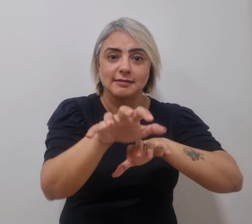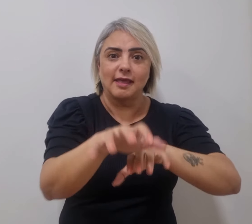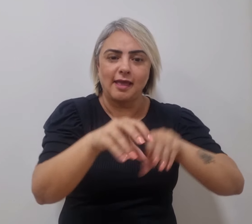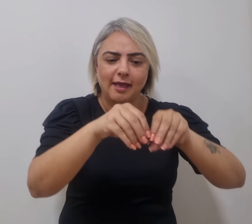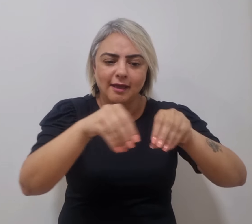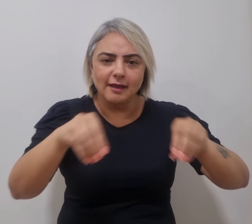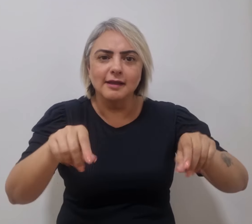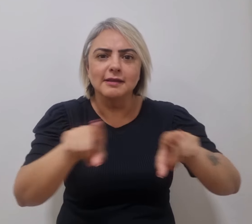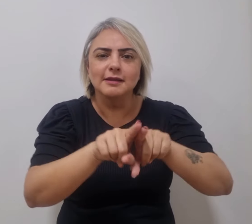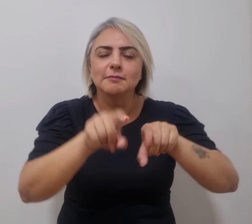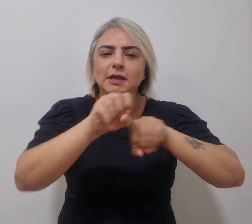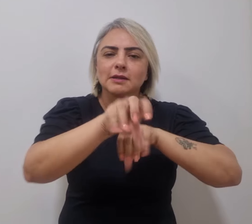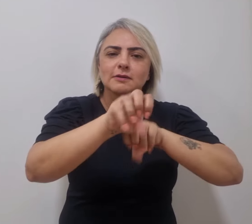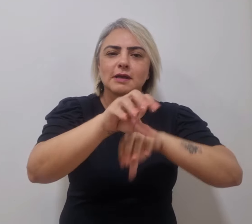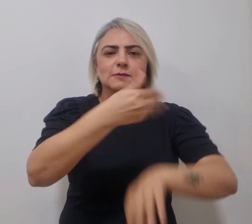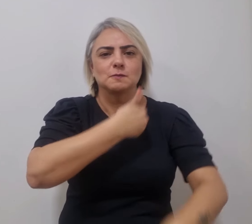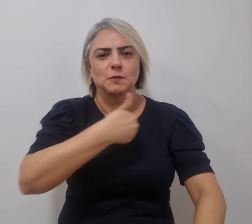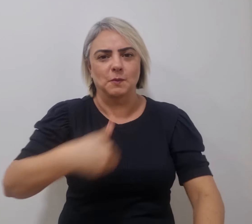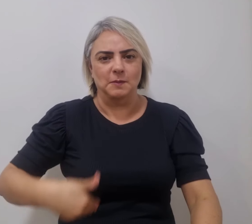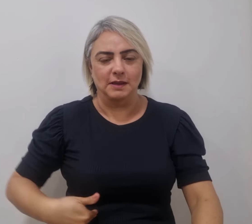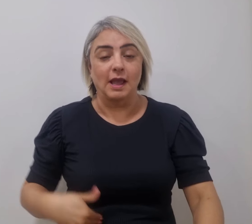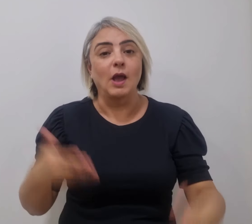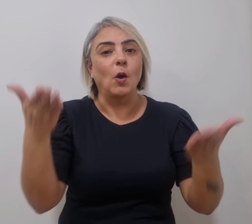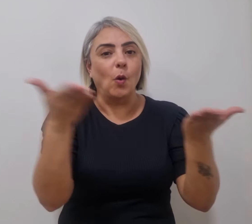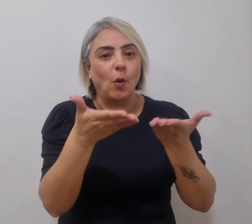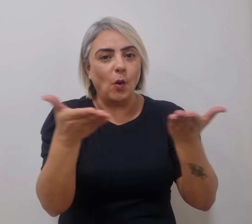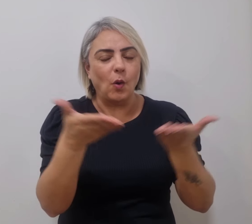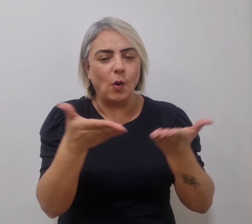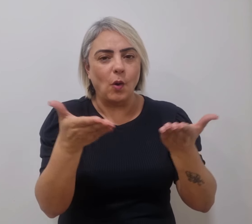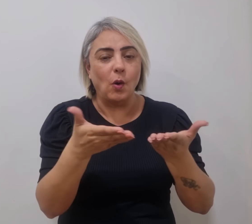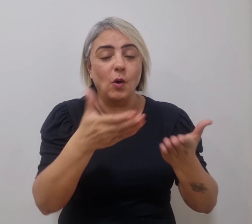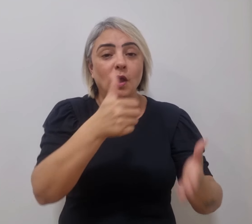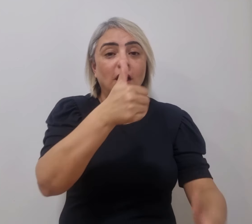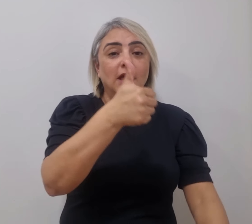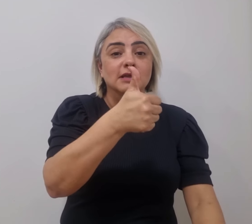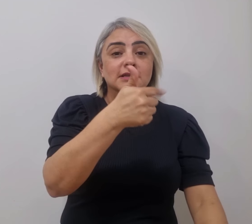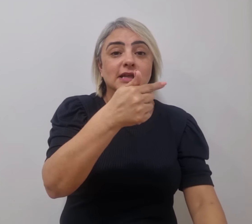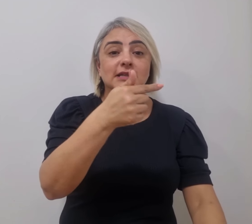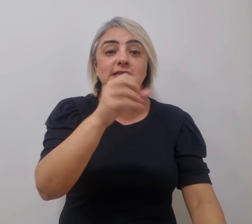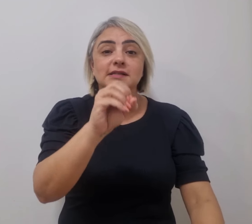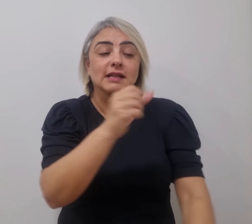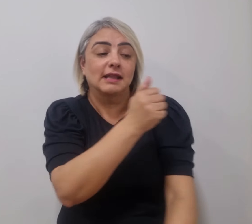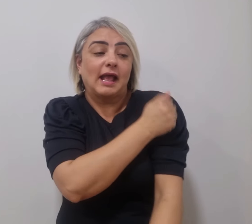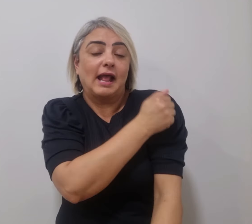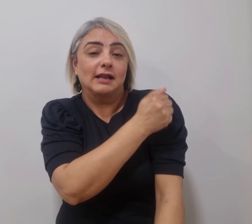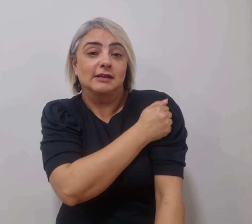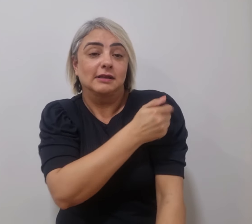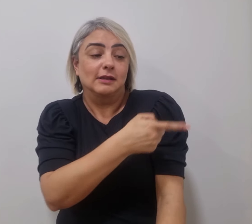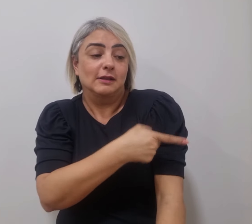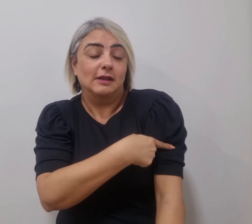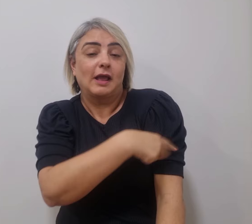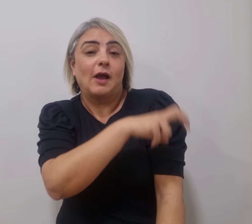educação pública. Hoje, 170 estudantes do primeiro ao quinto ano